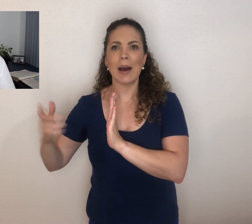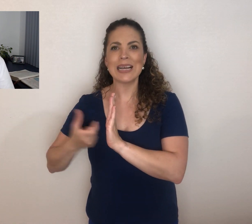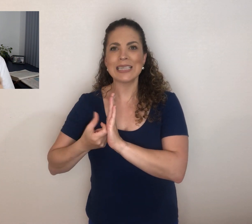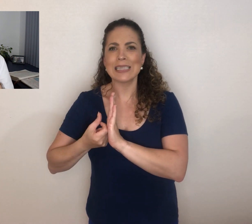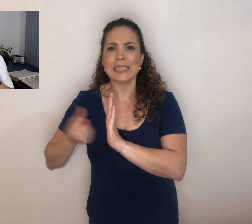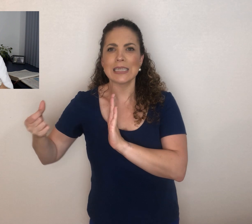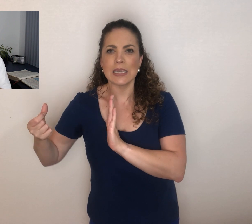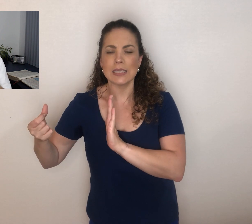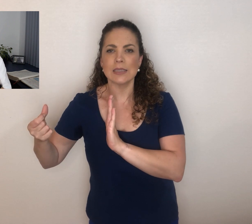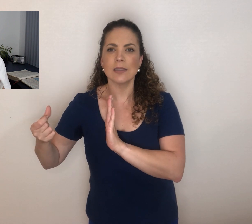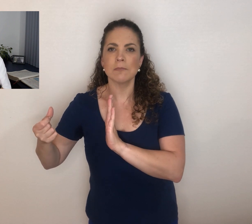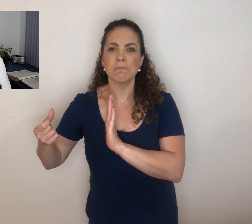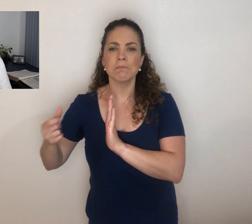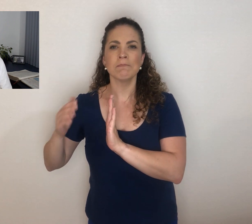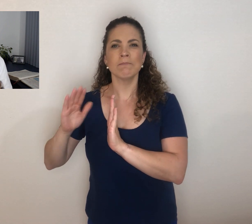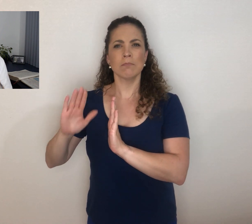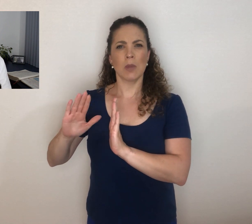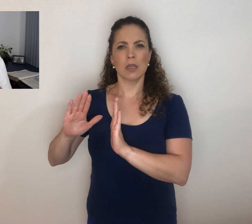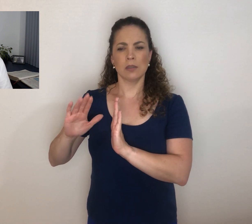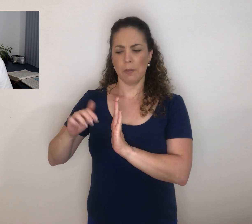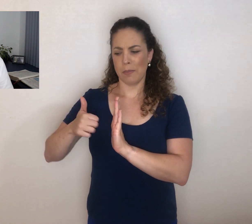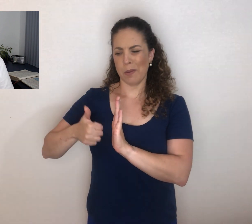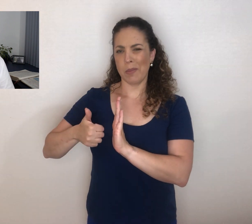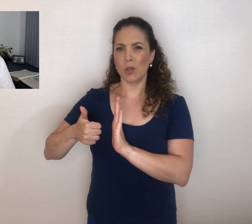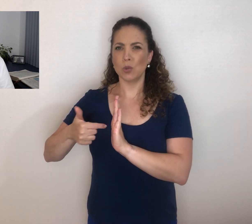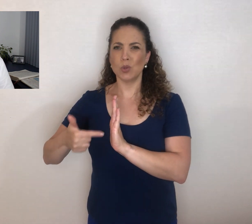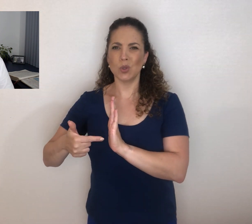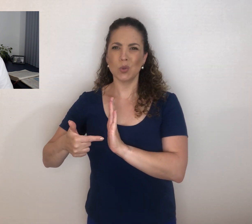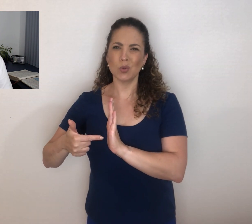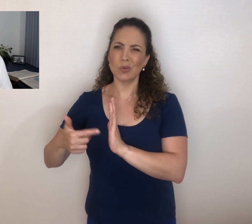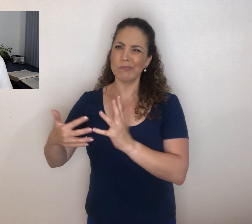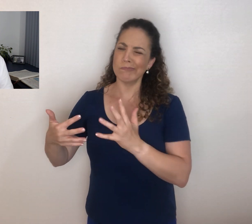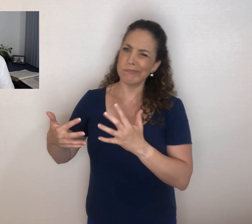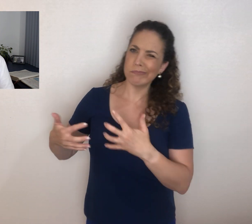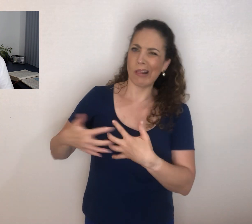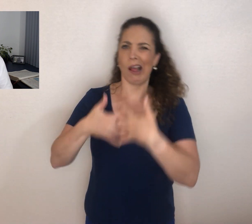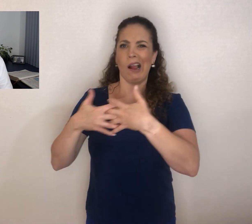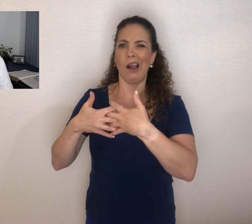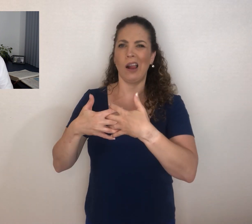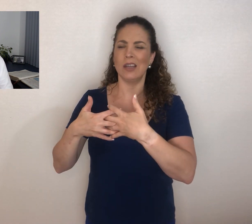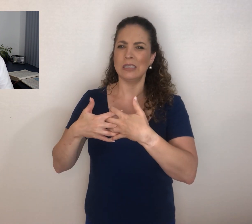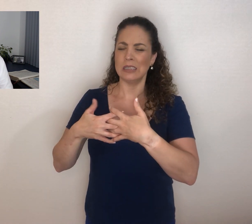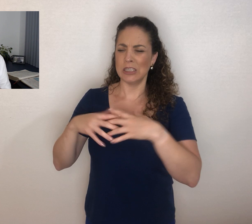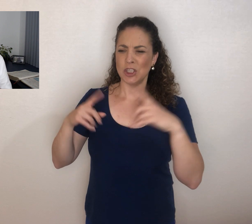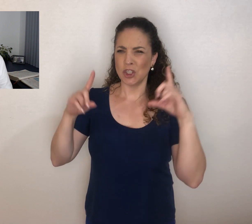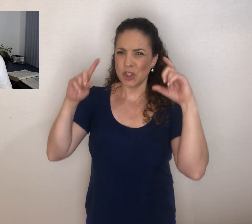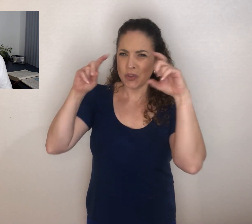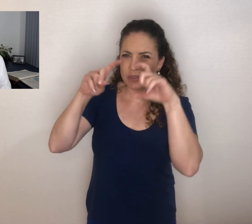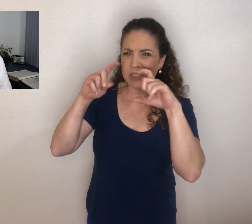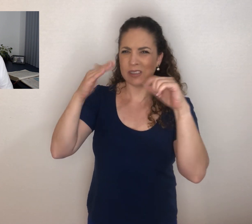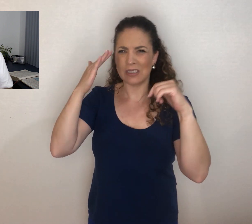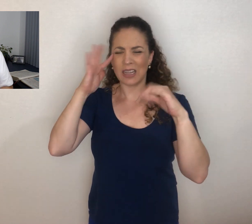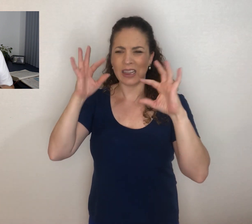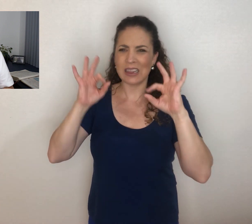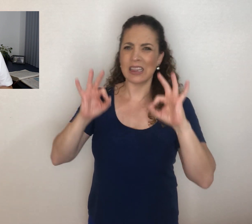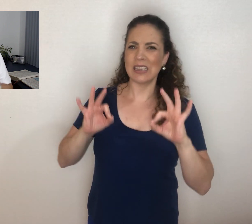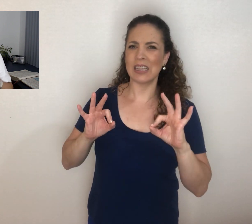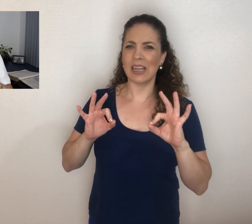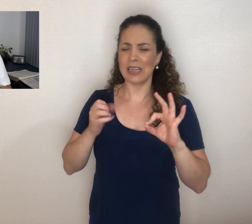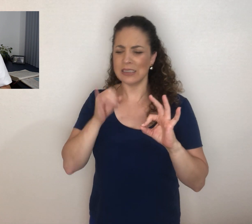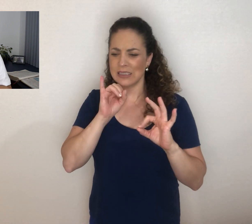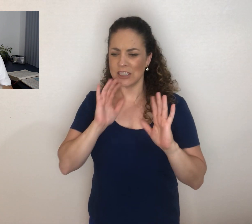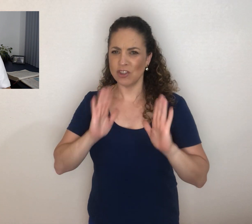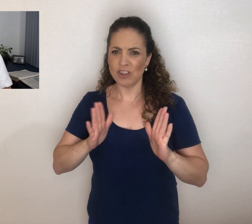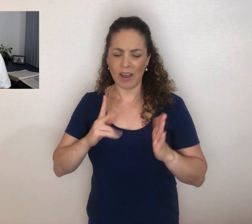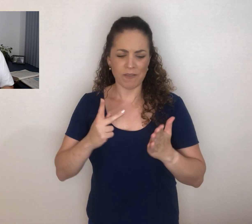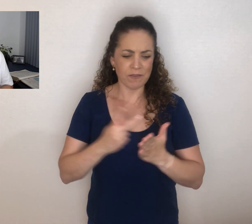Jesus. Os dois primeiros aspectos da sequência, eles pode ser um pouco mais difícil de